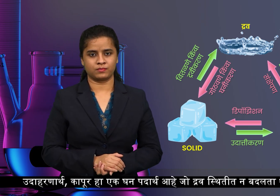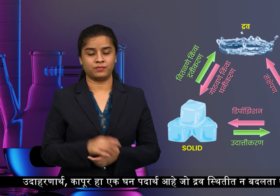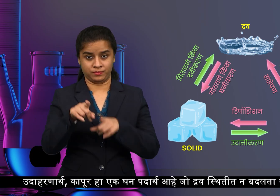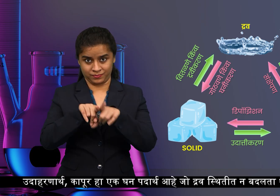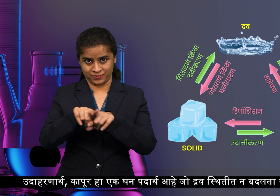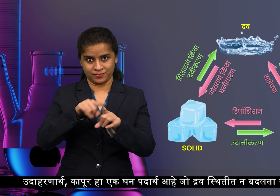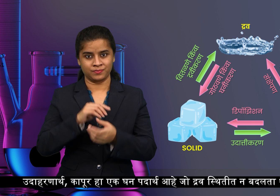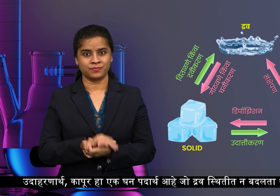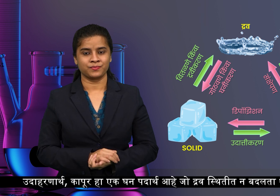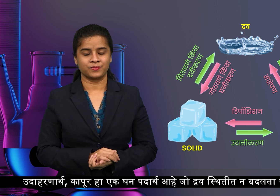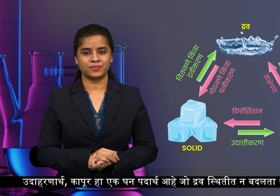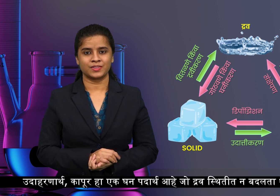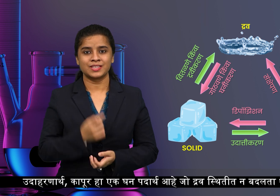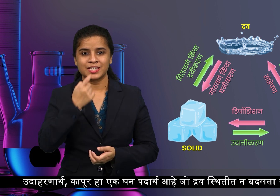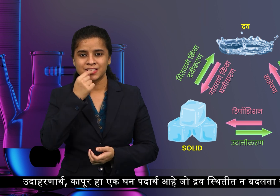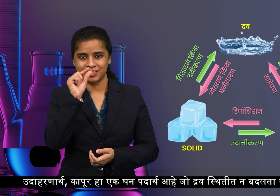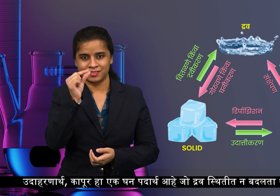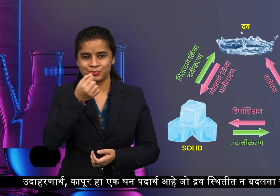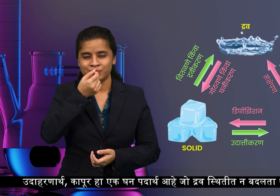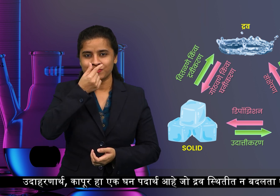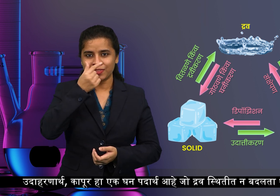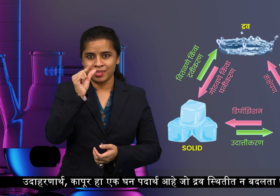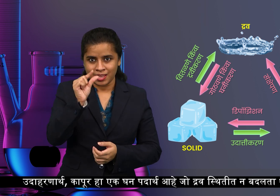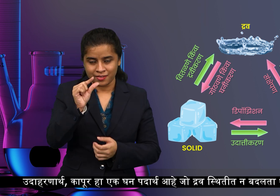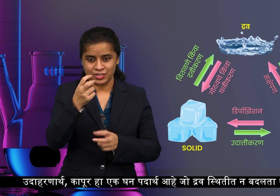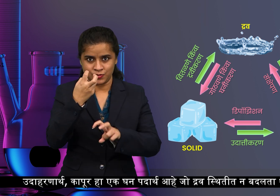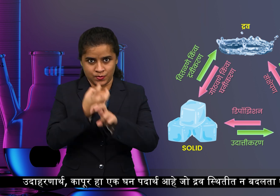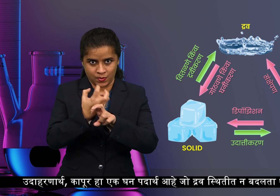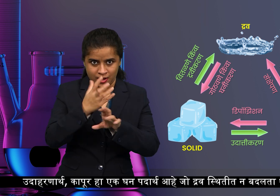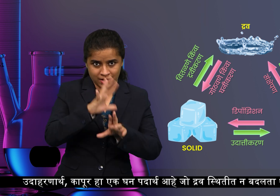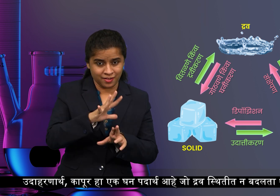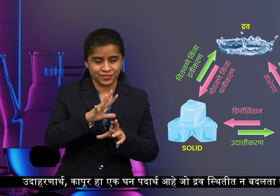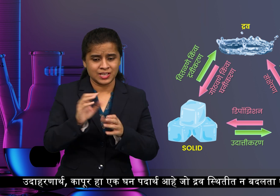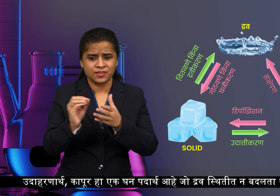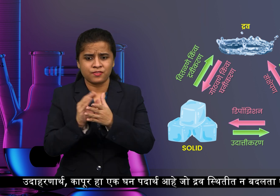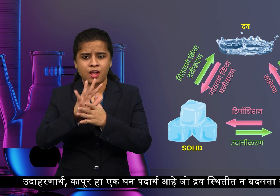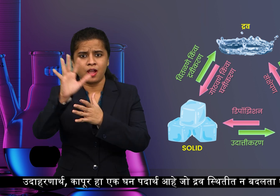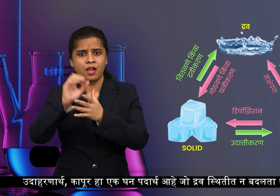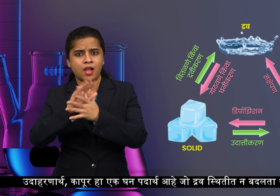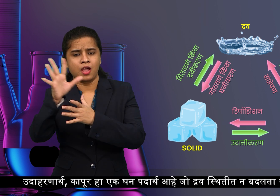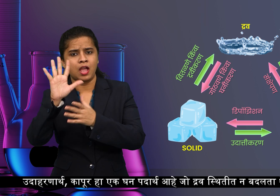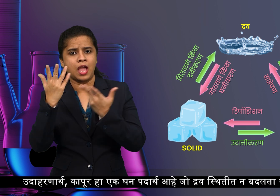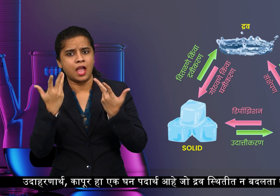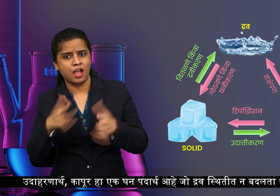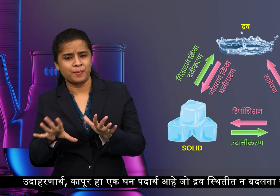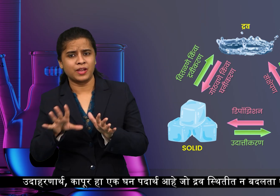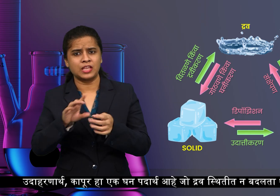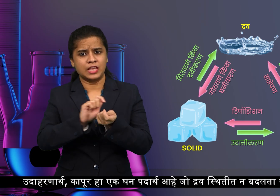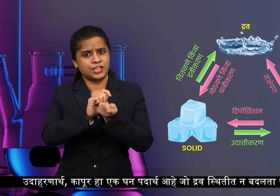उदाहरणार्थ, कापूर हा एक घन पदार्थ आहे जो द्रव स्थितीत न बदलता थेट हवेत बाष्पीभवन